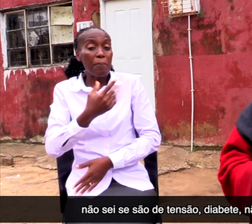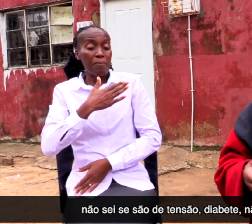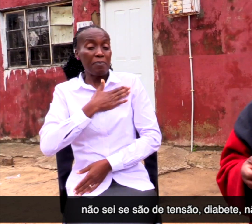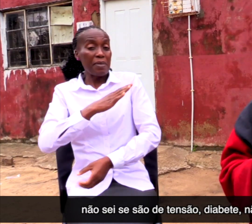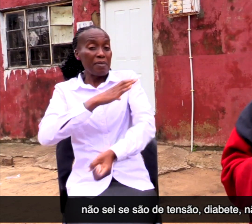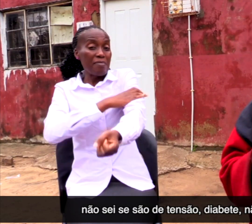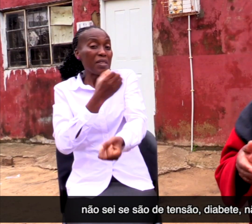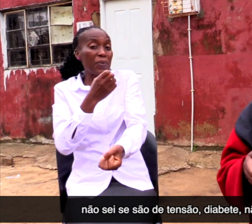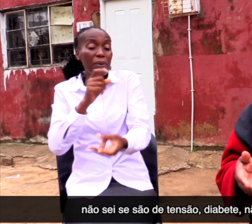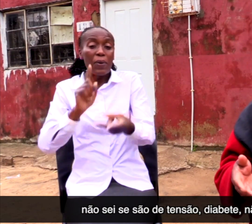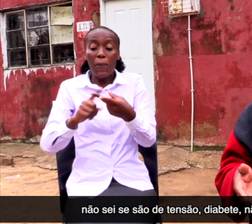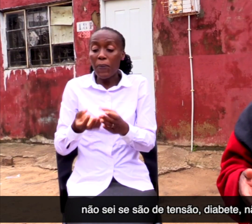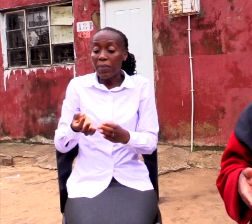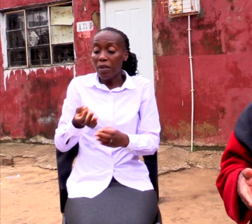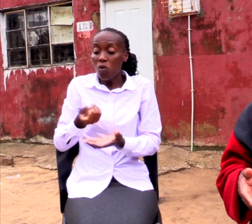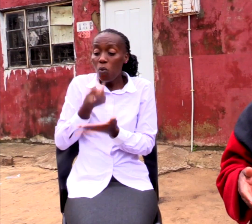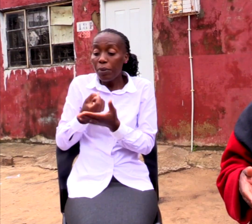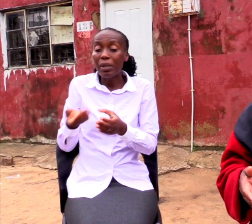diabetes, eu não compreendo nada.